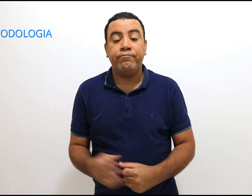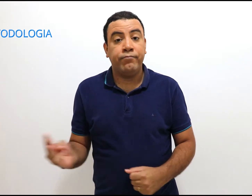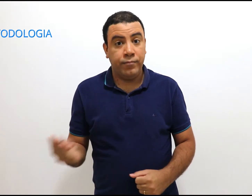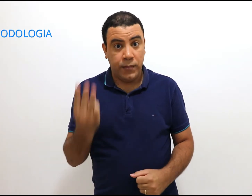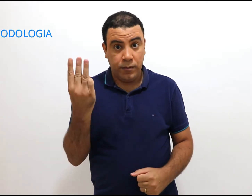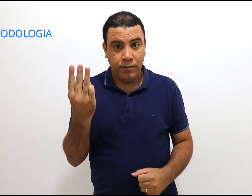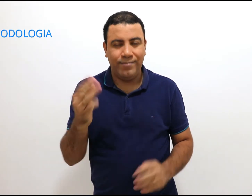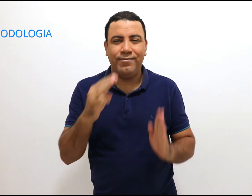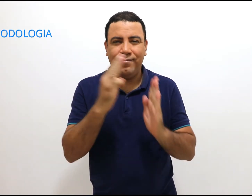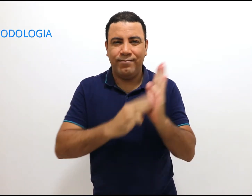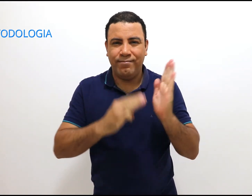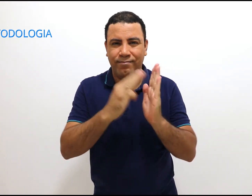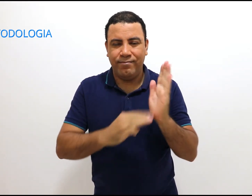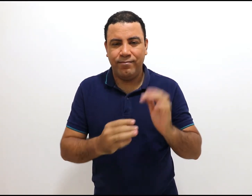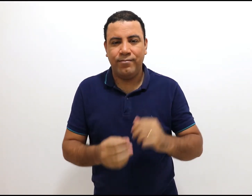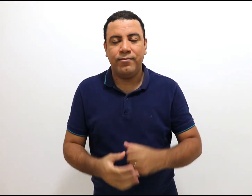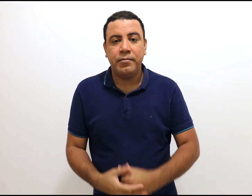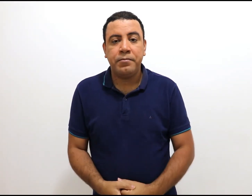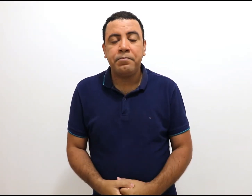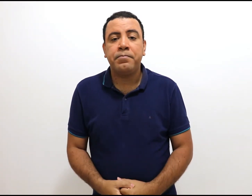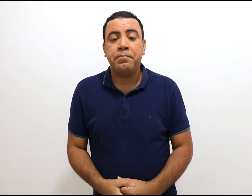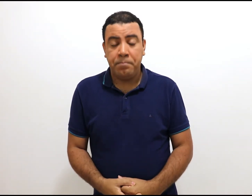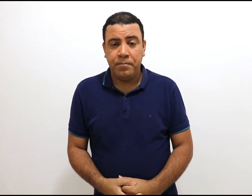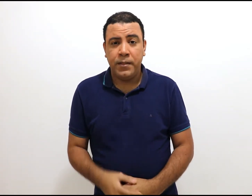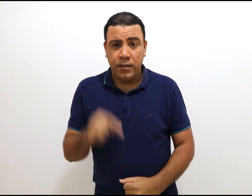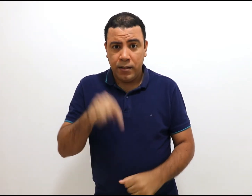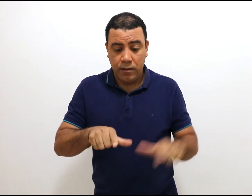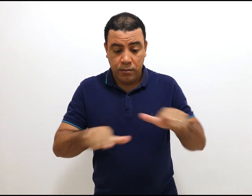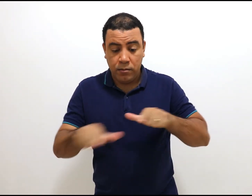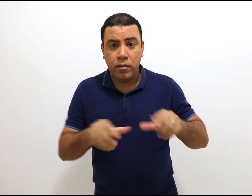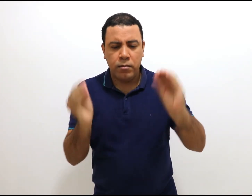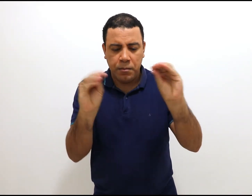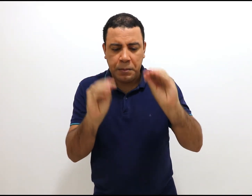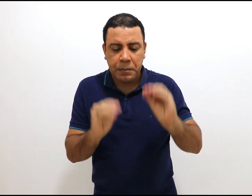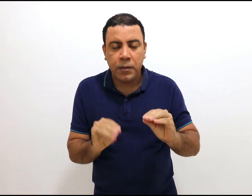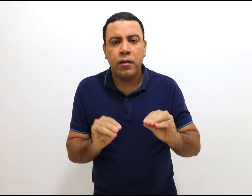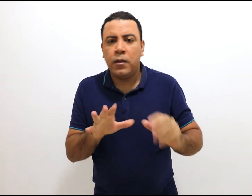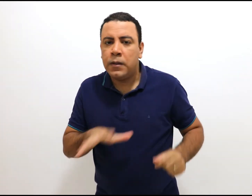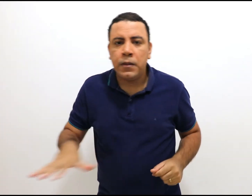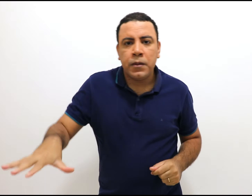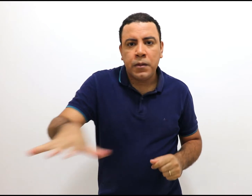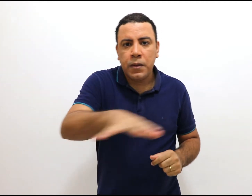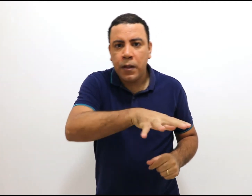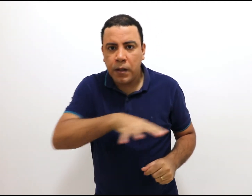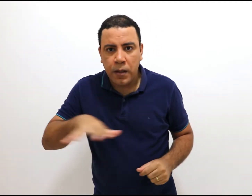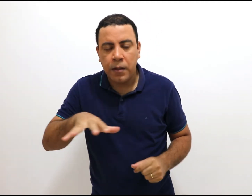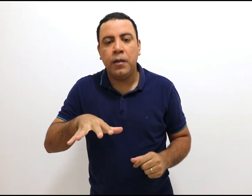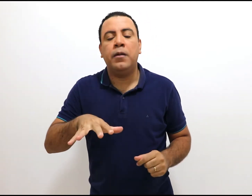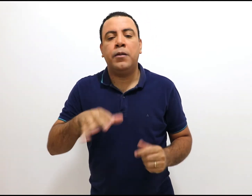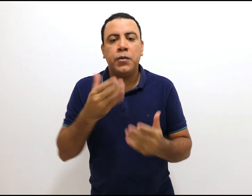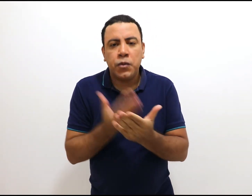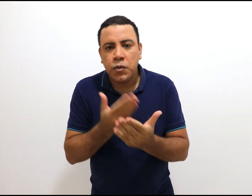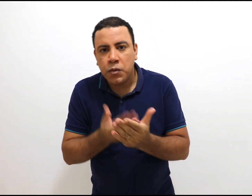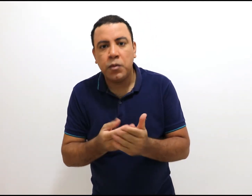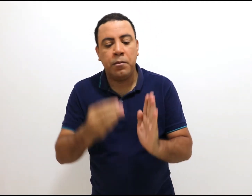3. Metodologia. A fim de enquadrar este trabalho no escopo da metodologia da